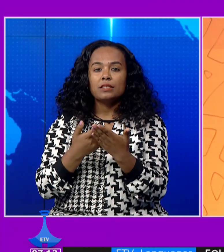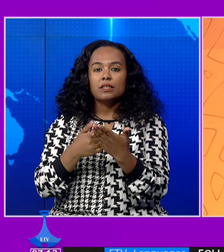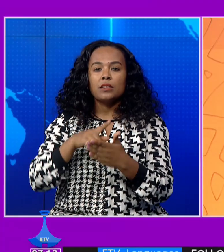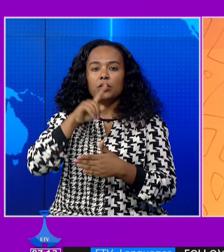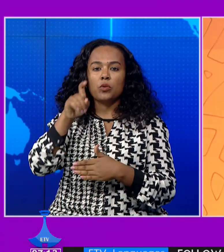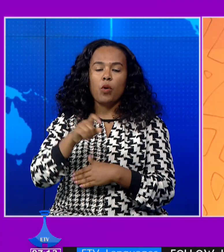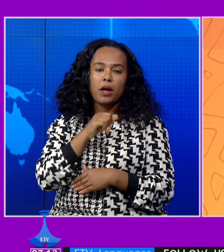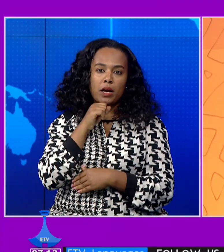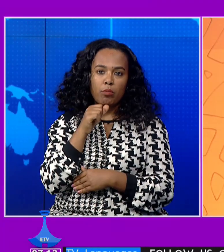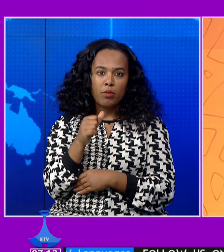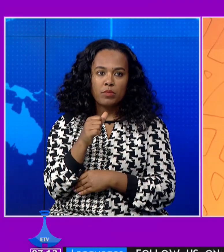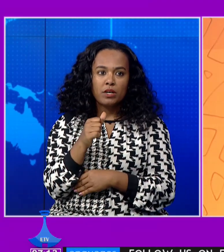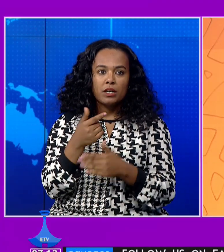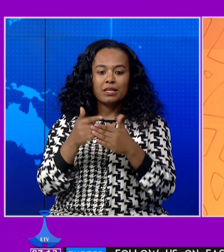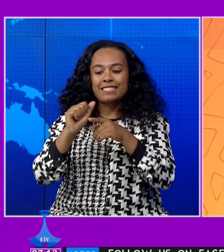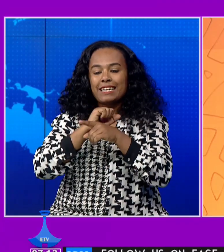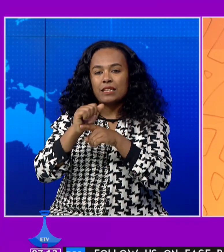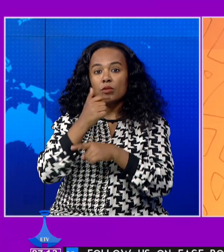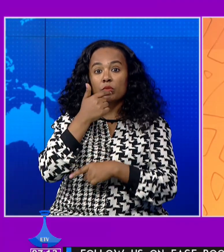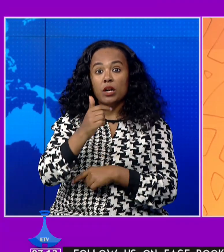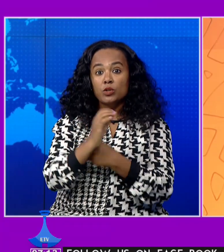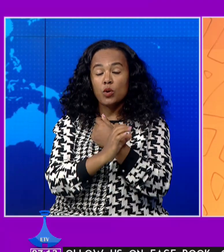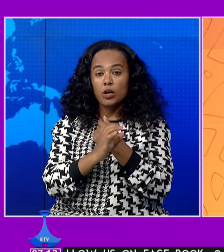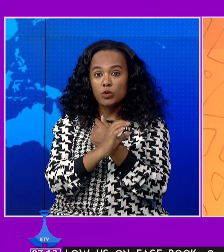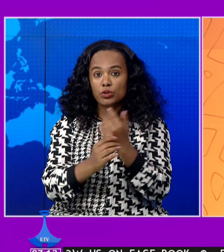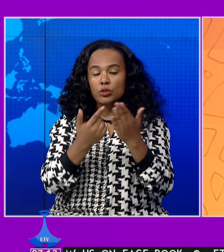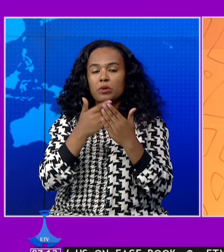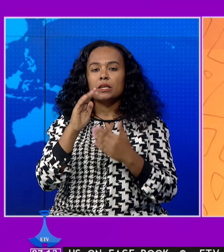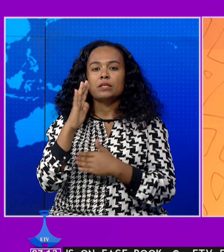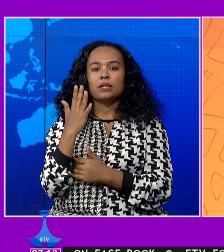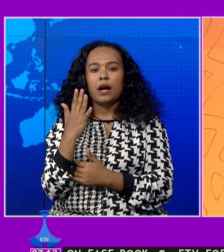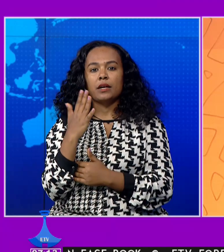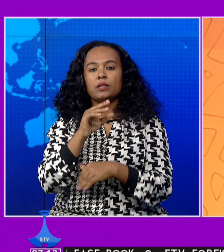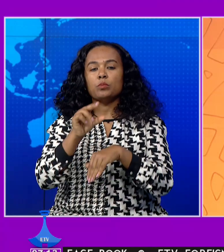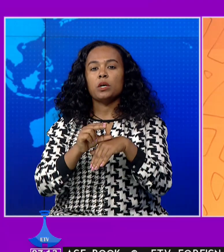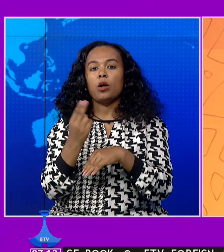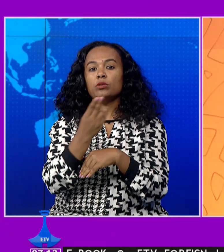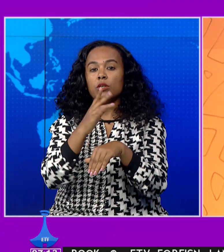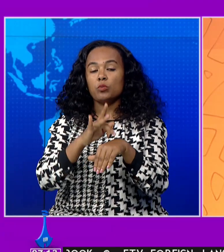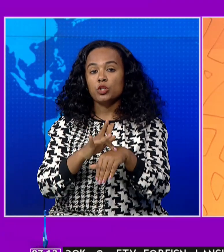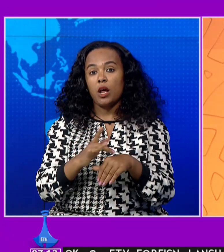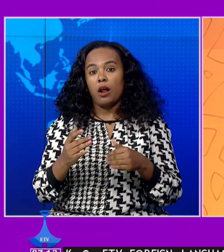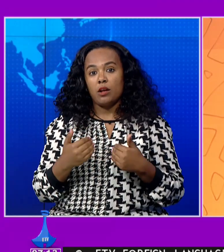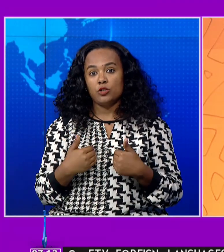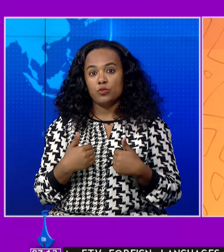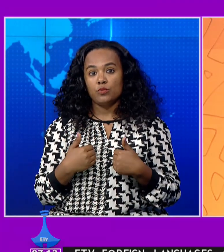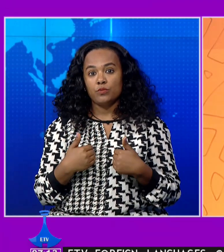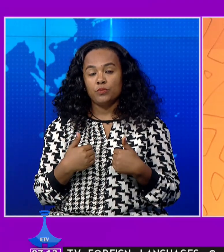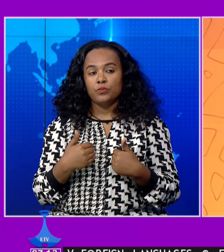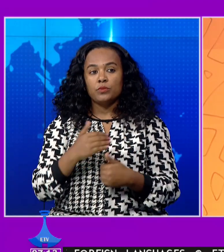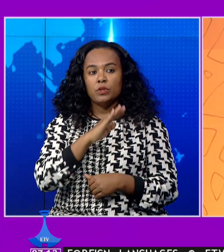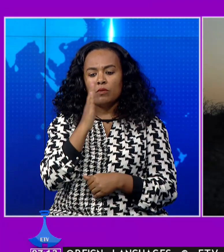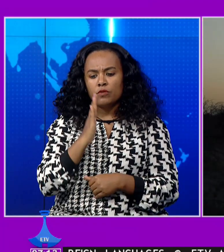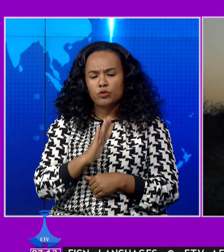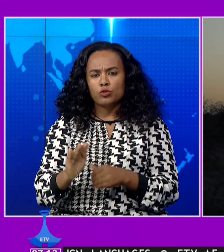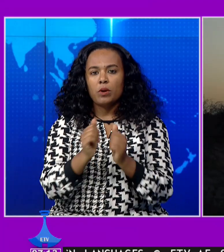አይገባም። እንግዲህ ሰለጠኑ የምንላቸው ሀገሮች እኮ በእንደዚህ አይነት ብሔራዊ ጥቅሞች ላይ ምን አላቸው? ፍጹም